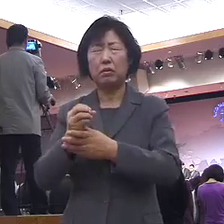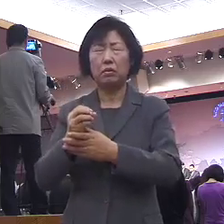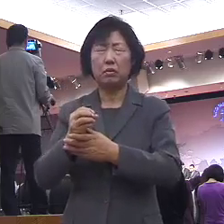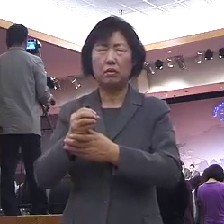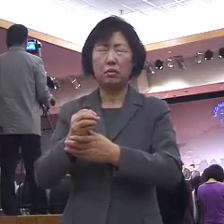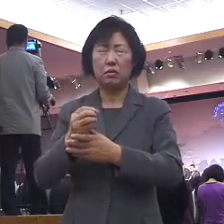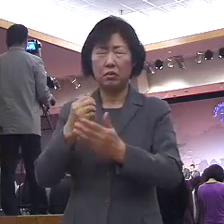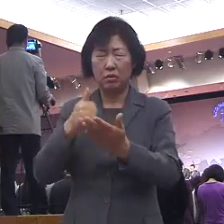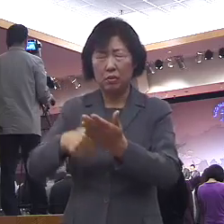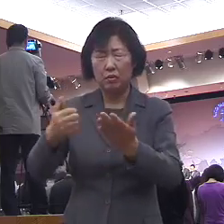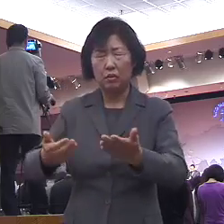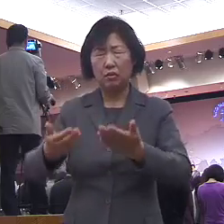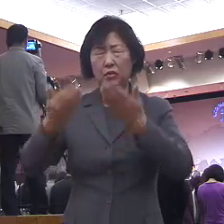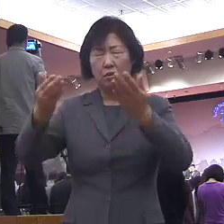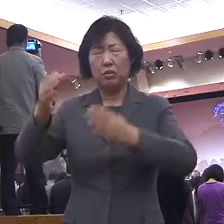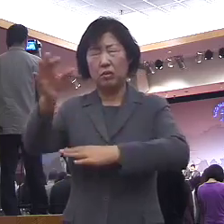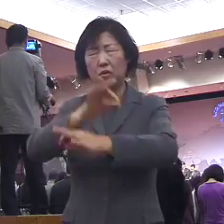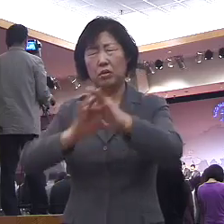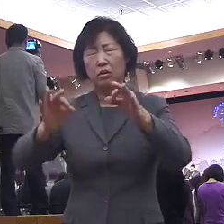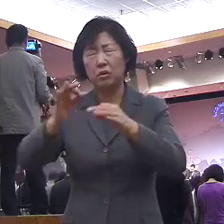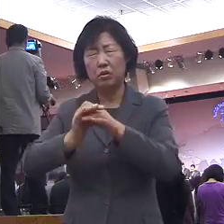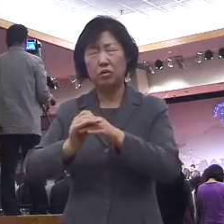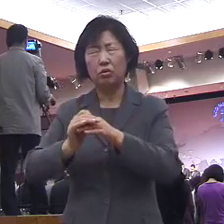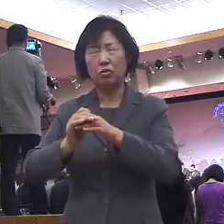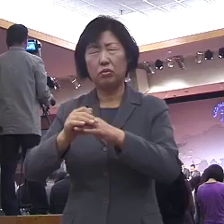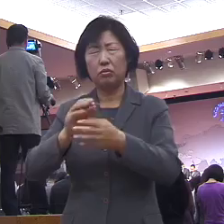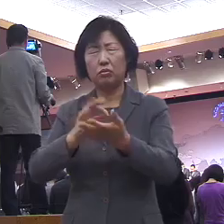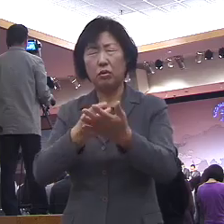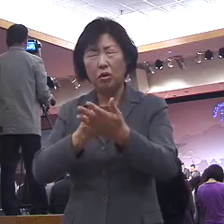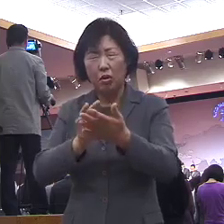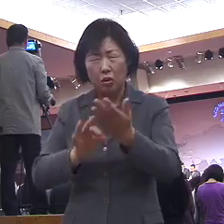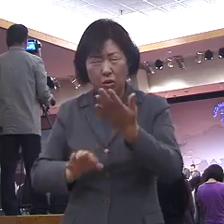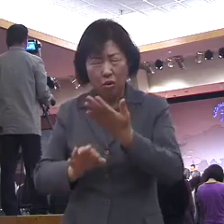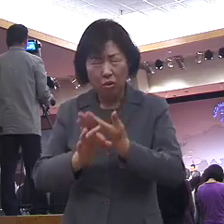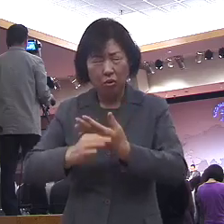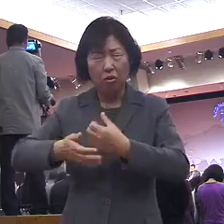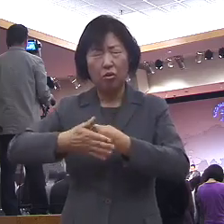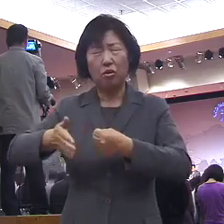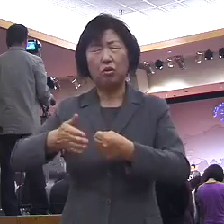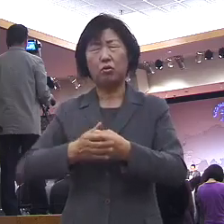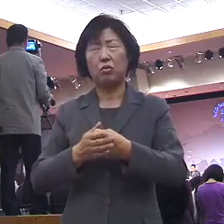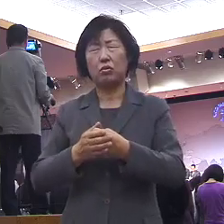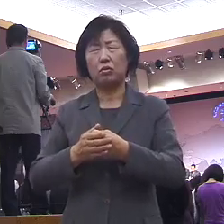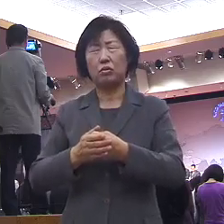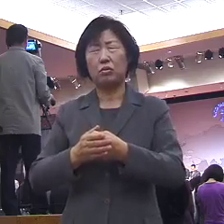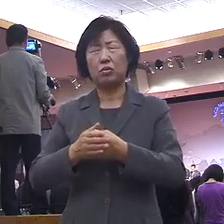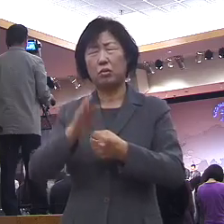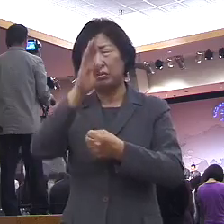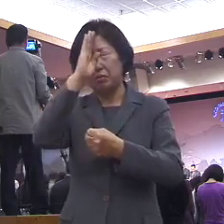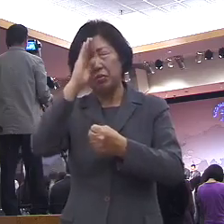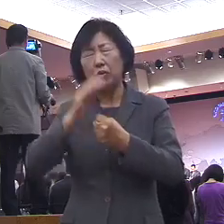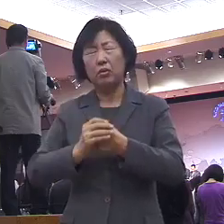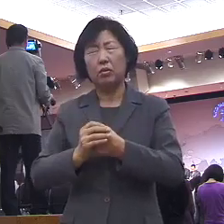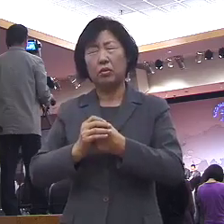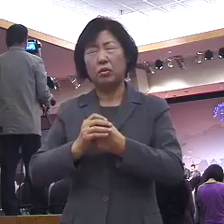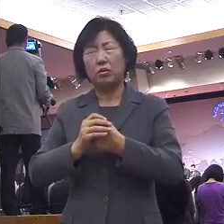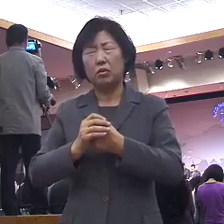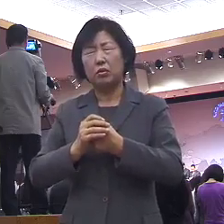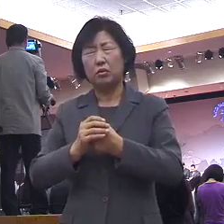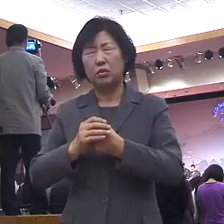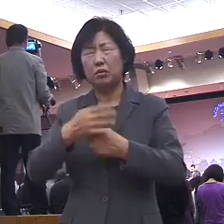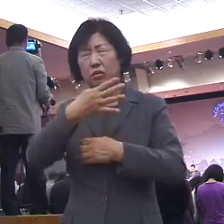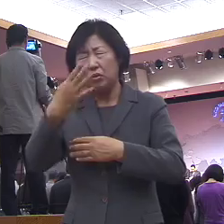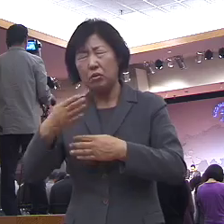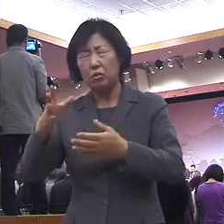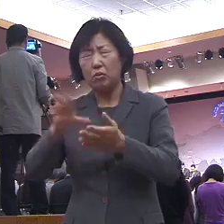경배합니다. 경제적 불황으로 삶의 터전을 빼앗기며 사랑하는 가족들의 질병으로 간곡히 매어다니며 신분의